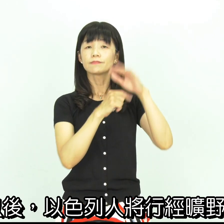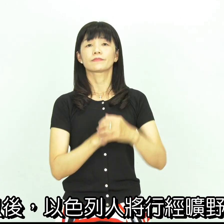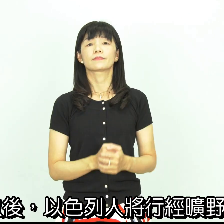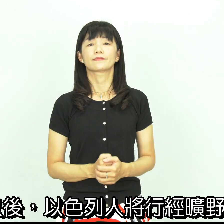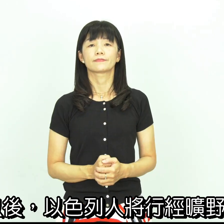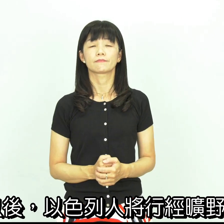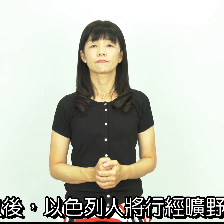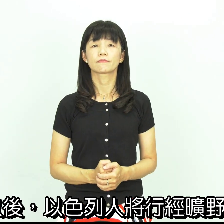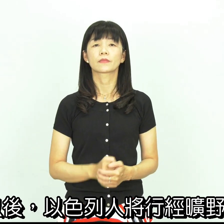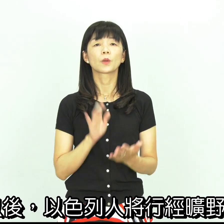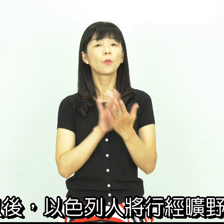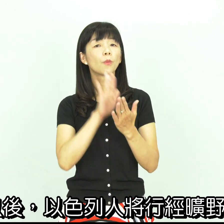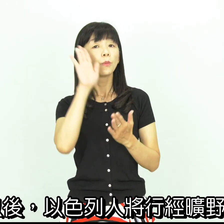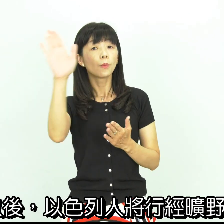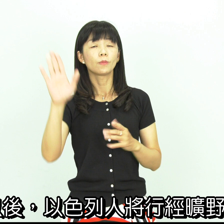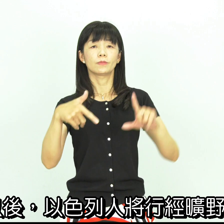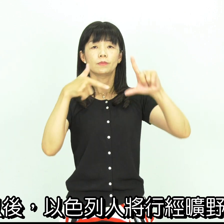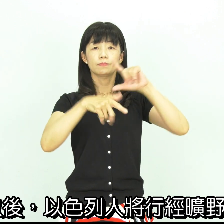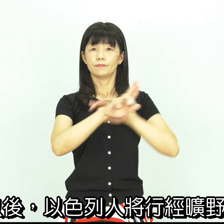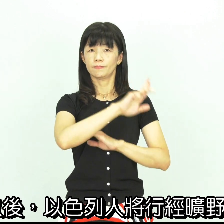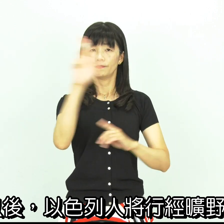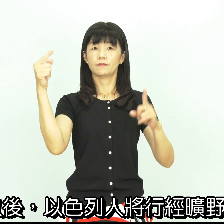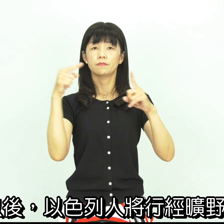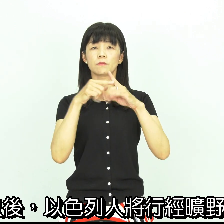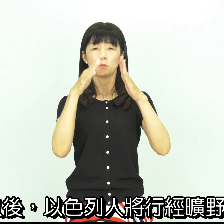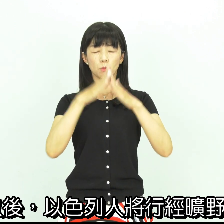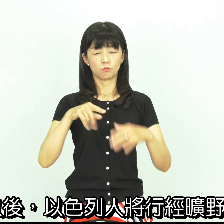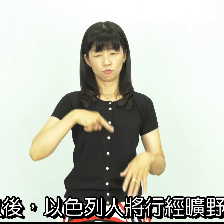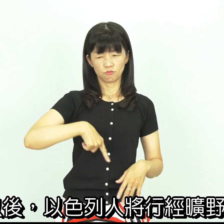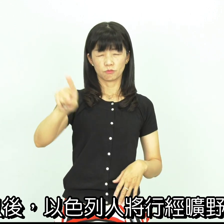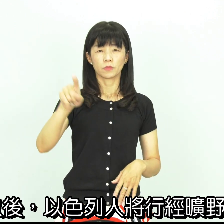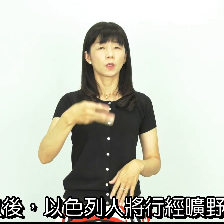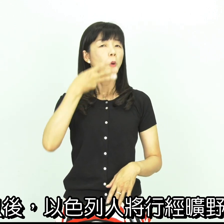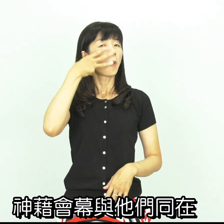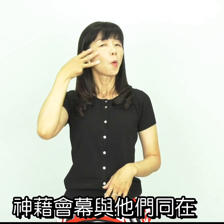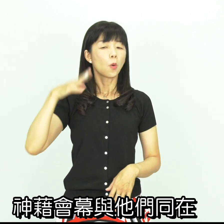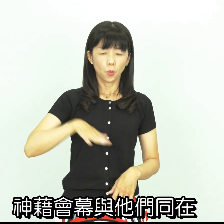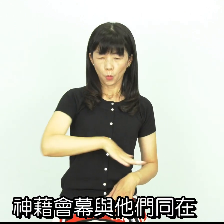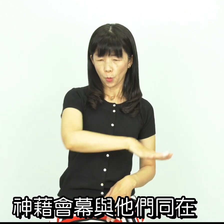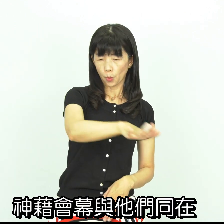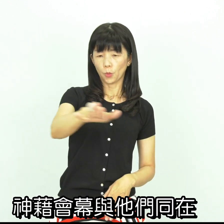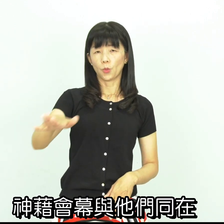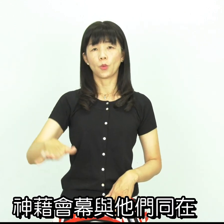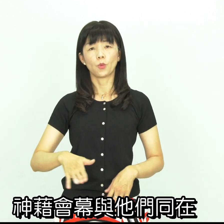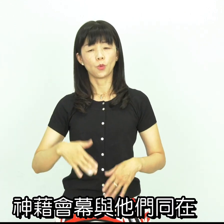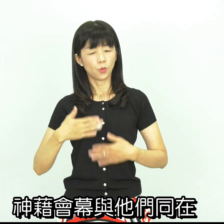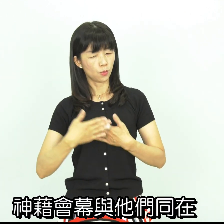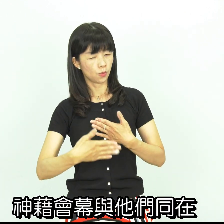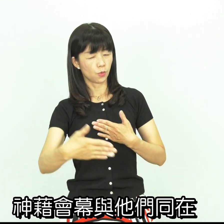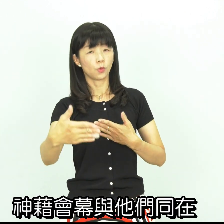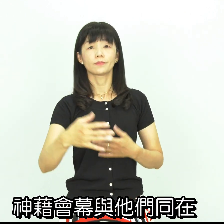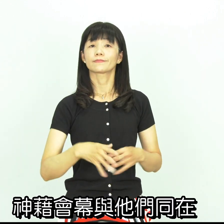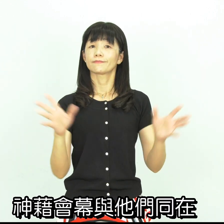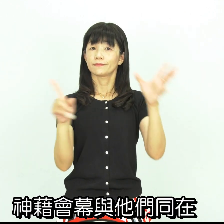色列人将行经旷野之路，神借会幕与他们同